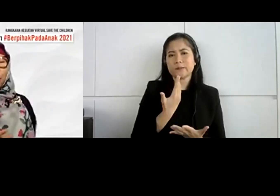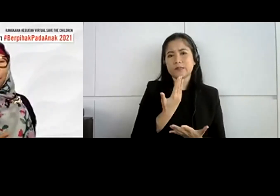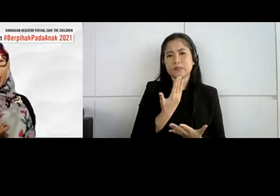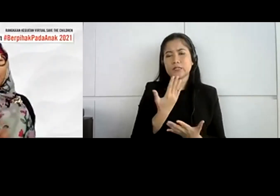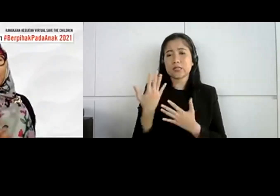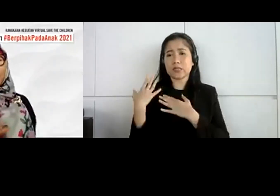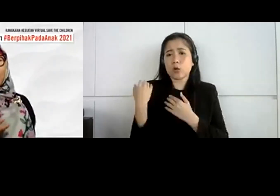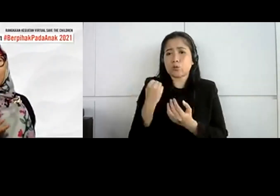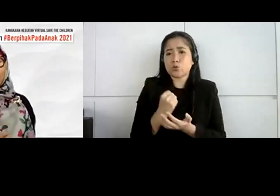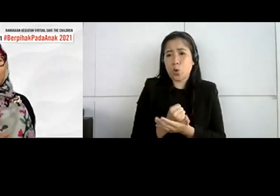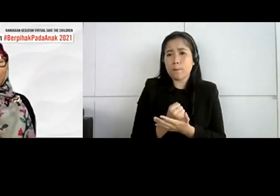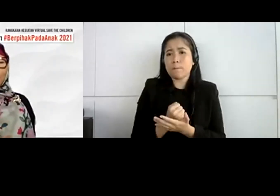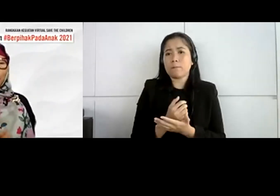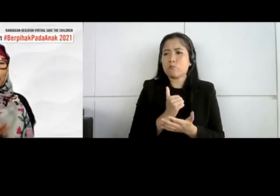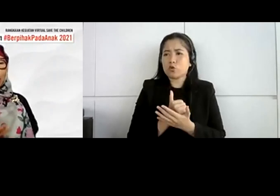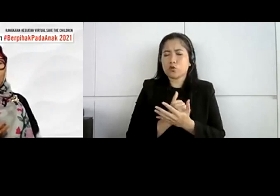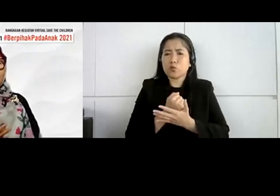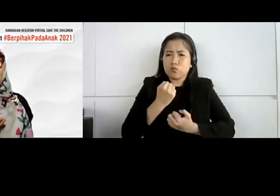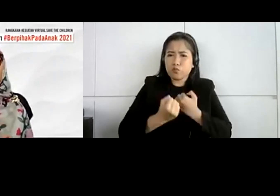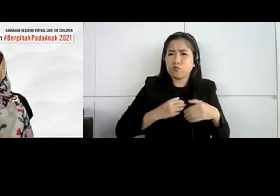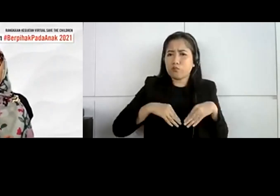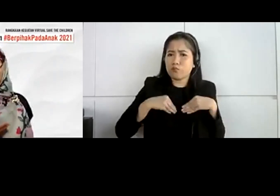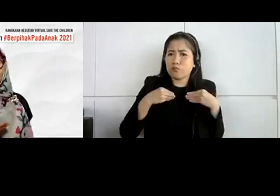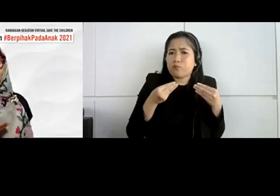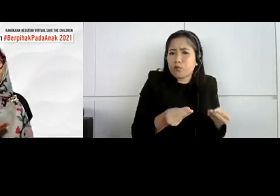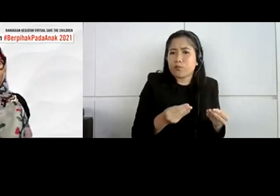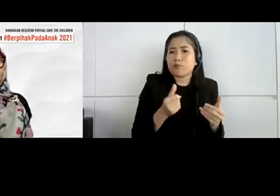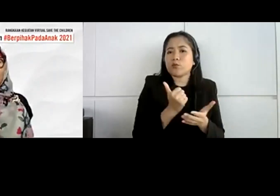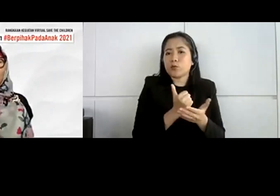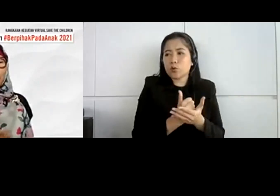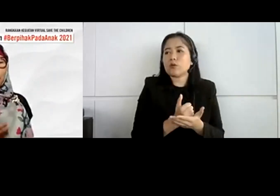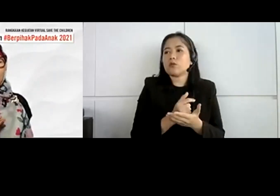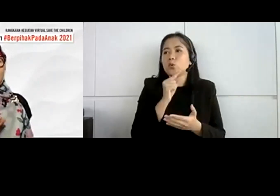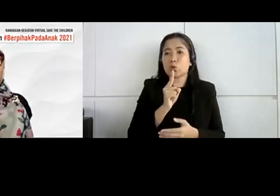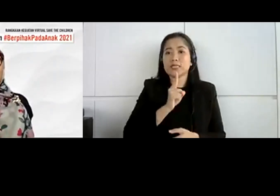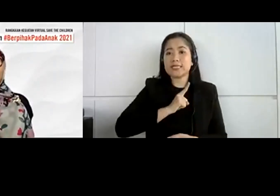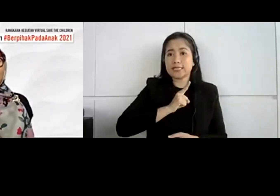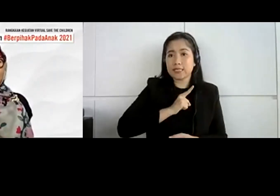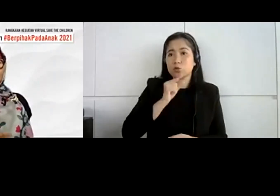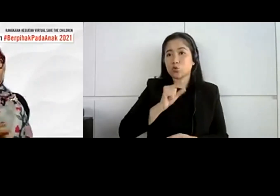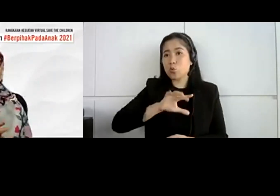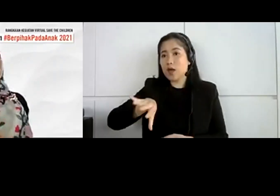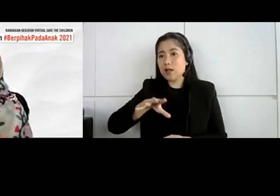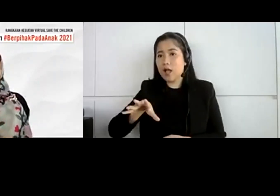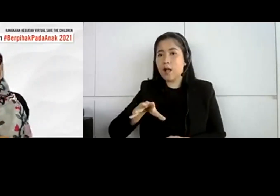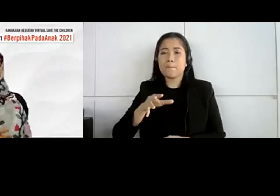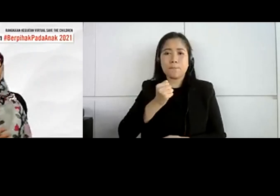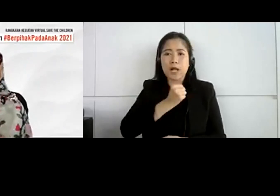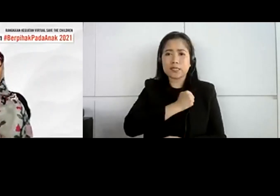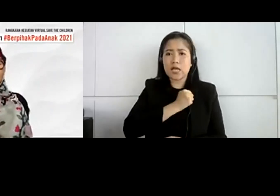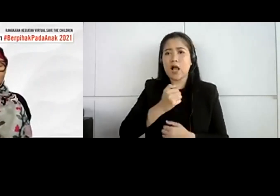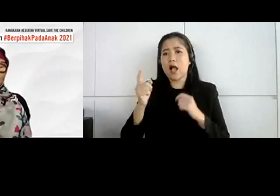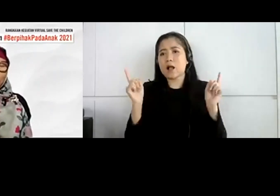tanggung jawab, penuh dedikasi kepada diri sendiri, kepada keluarga, kepada bangsa, kepada agama kita,